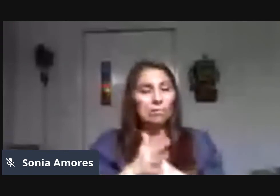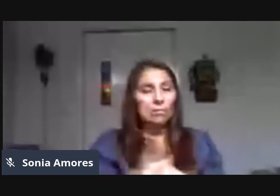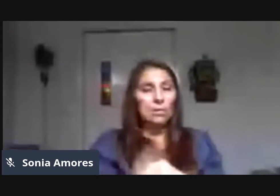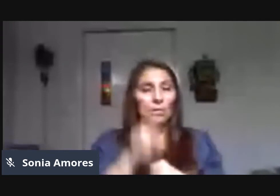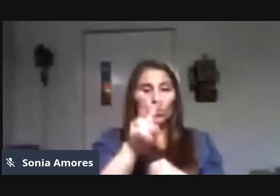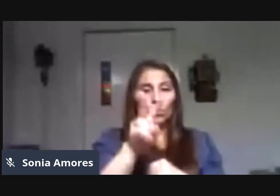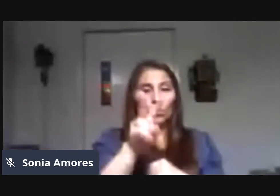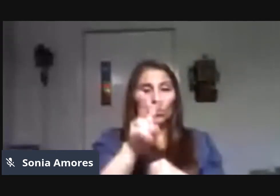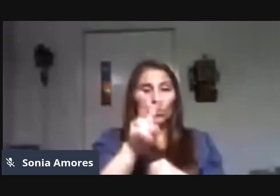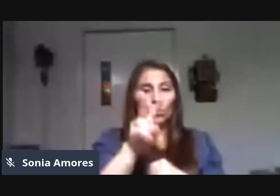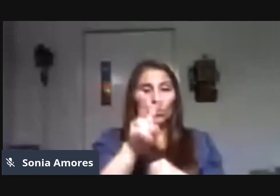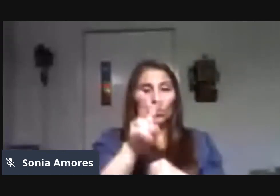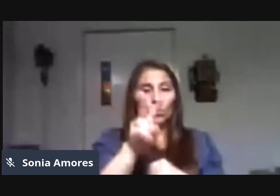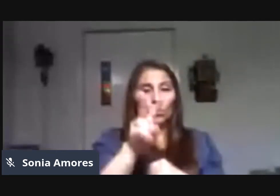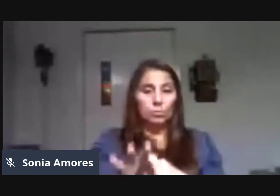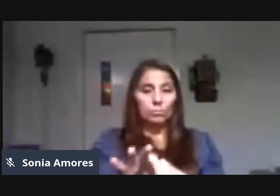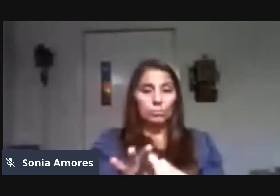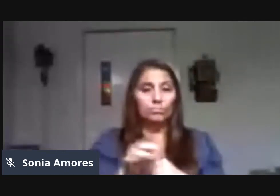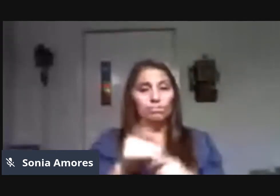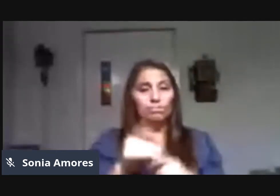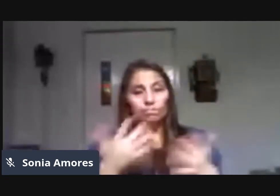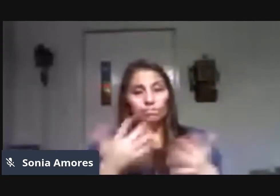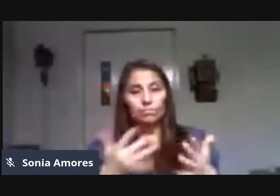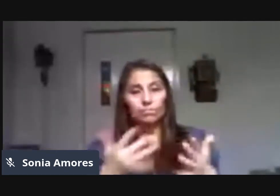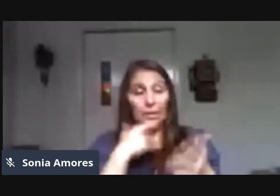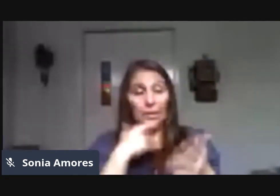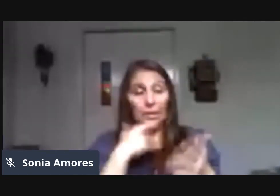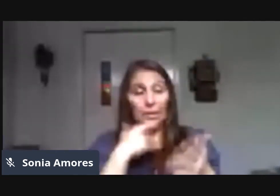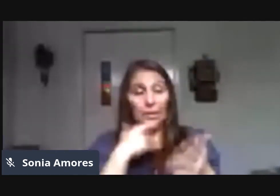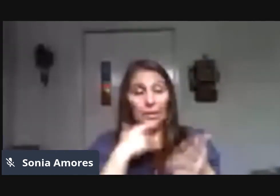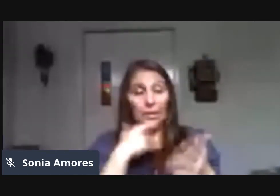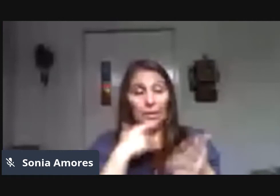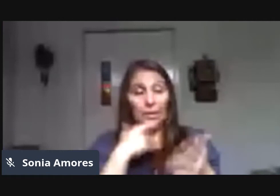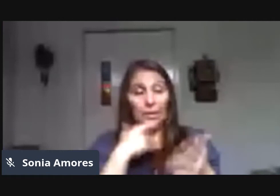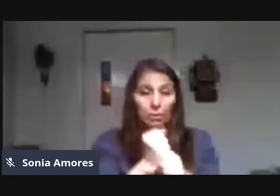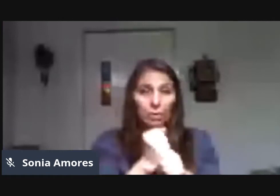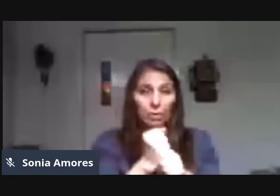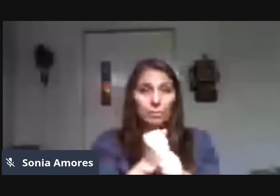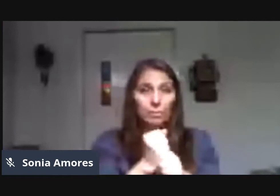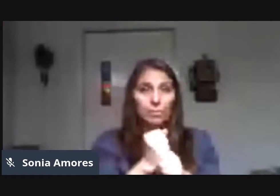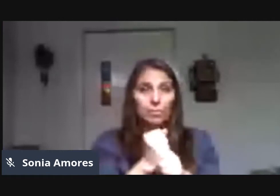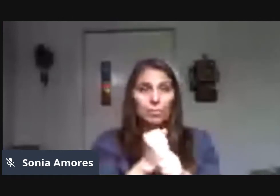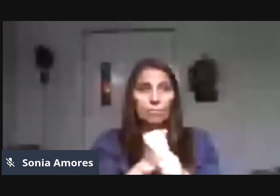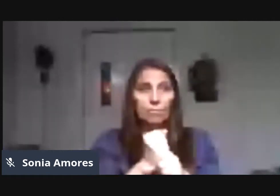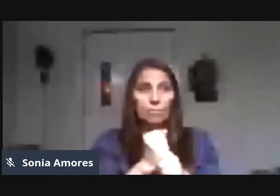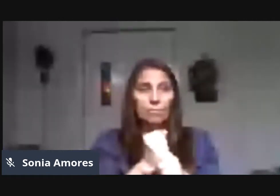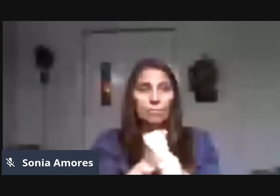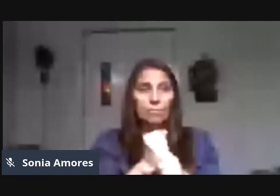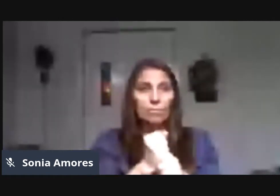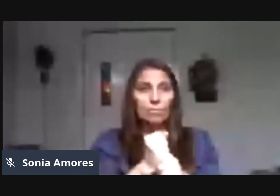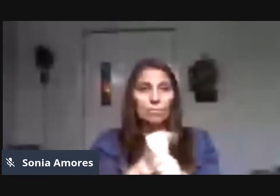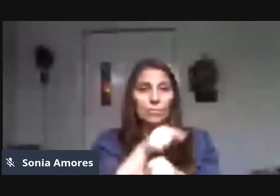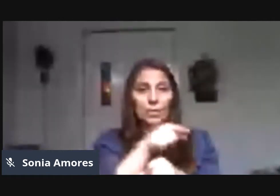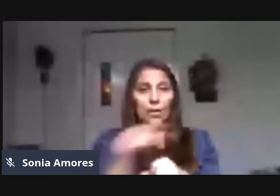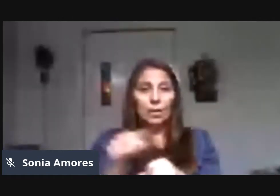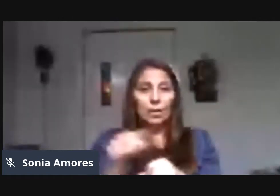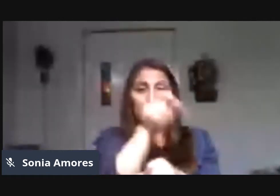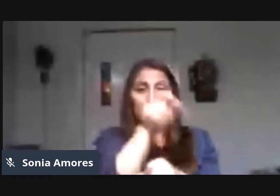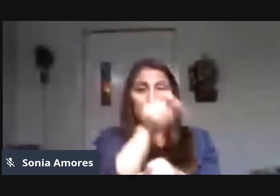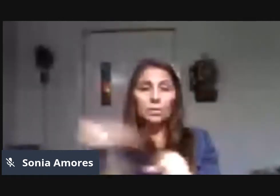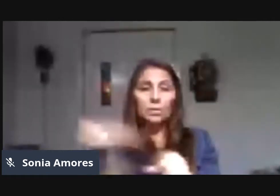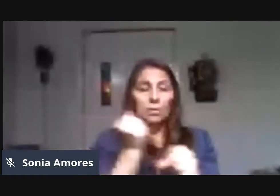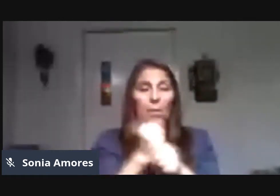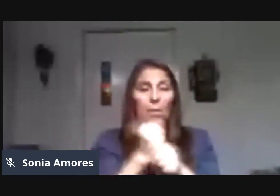va a estar de esos empleados formales, va a estar alrededor del 22% en los